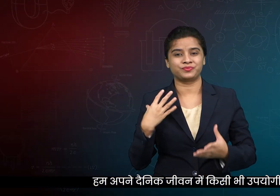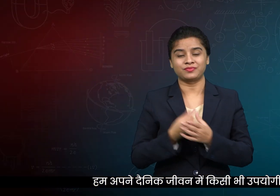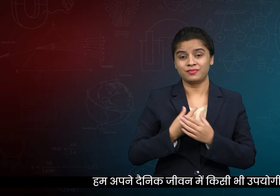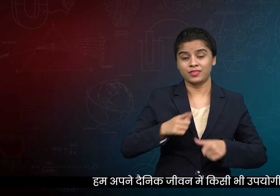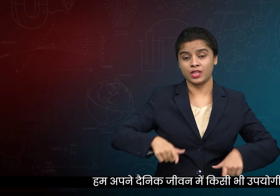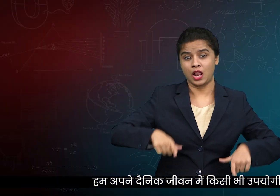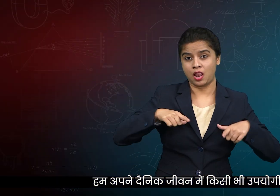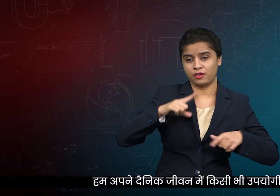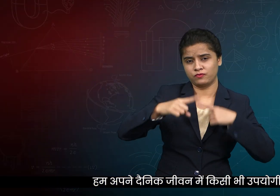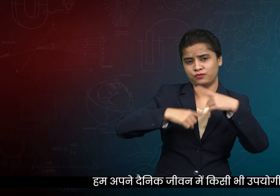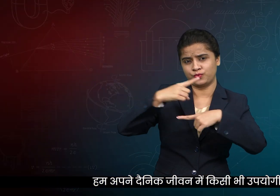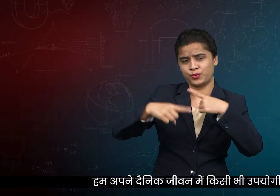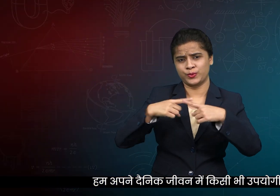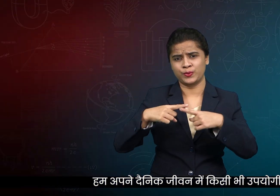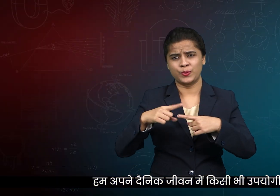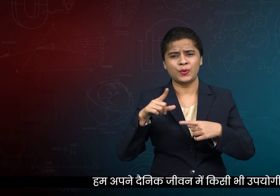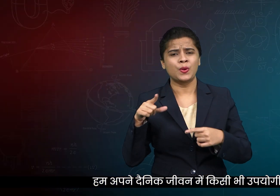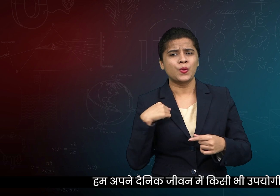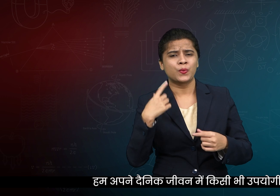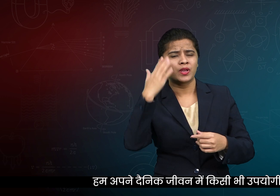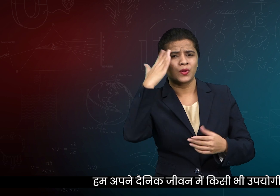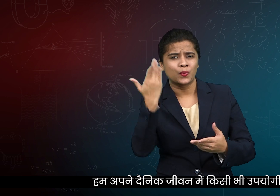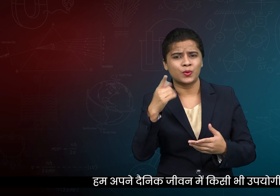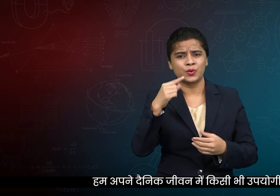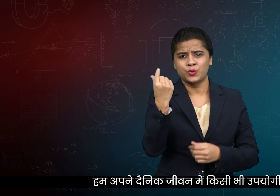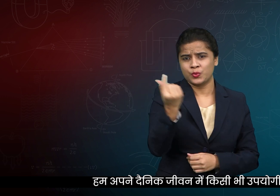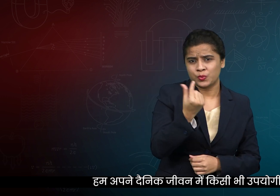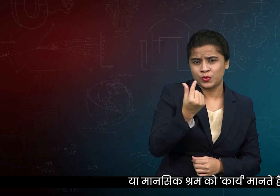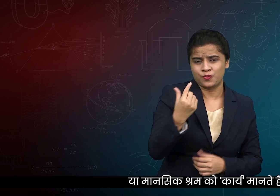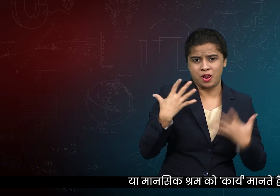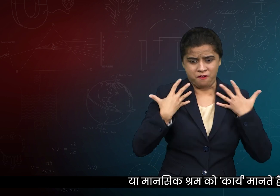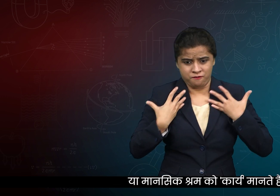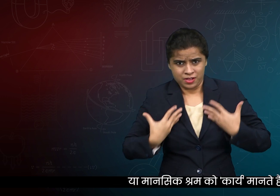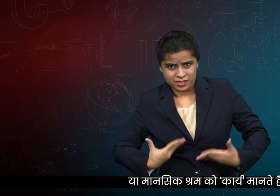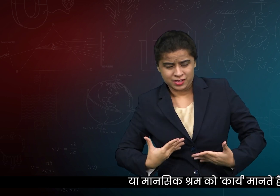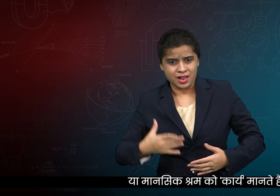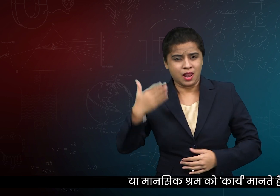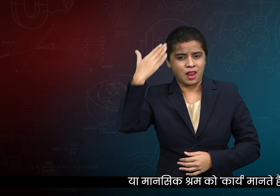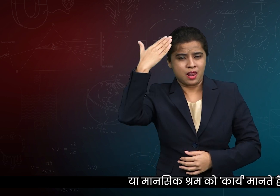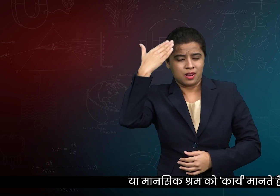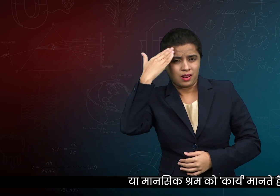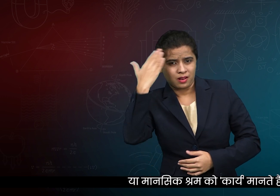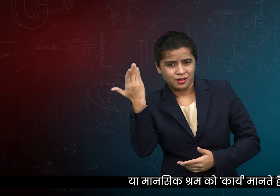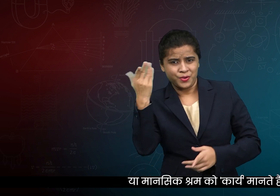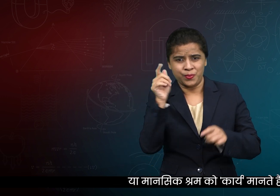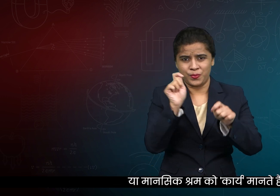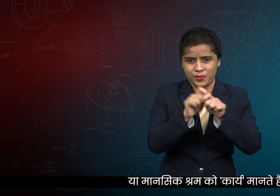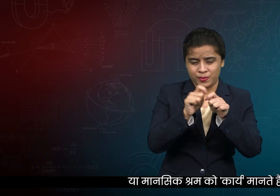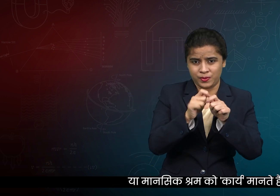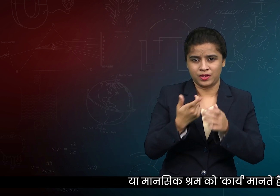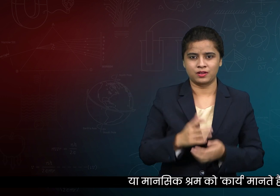हम अपने दैनिक जीवन में किसी भी उपयोगी शारीरिक या मानसिक श्रम को कार्य मानते हैं,